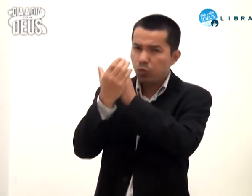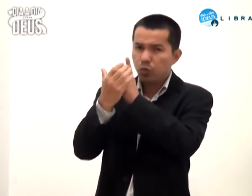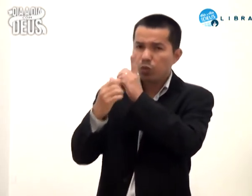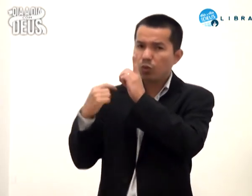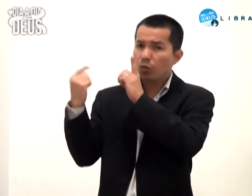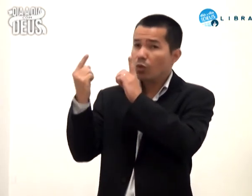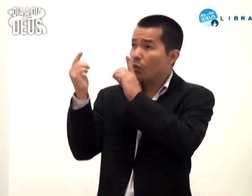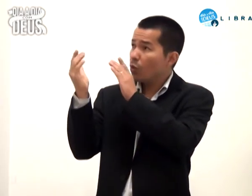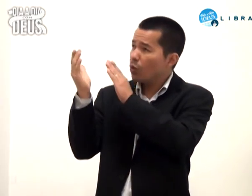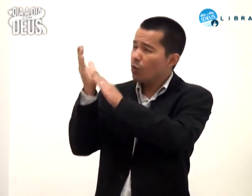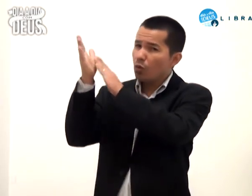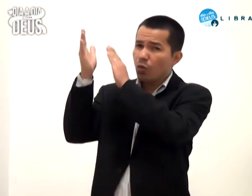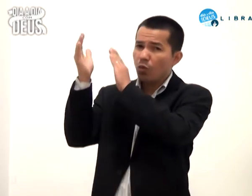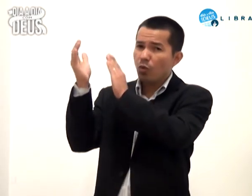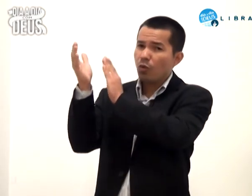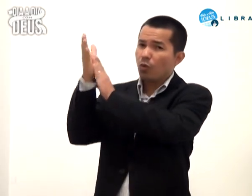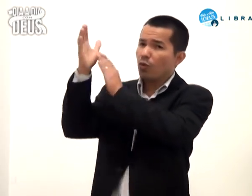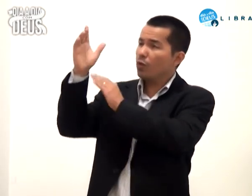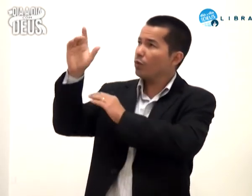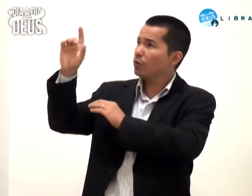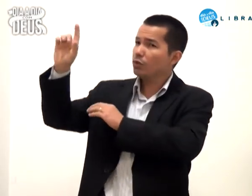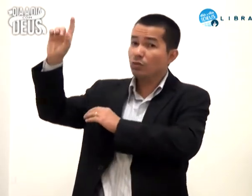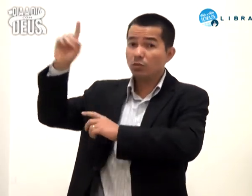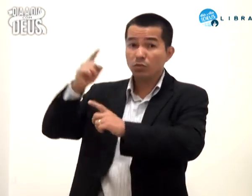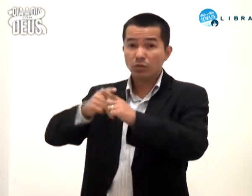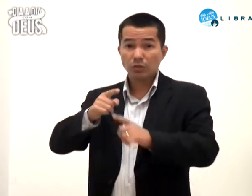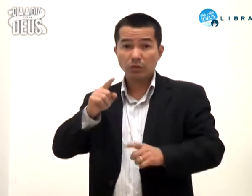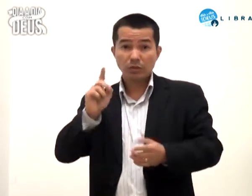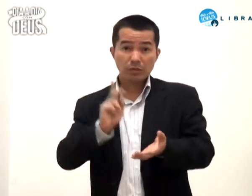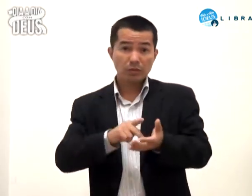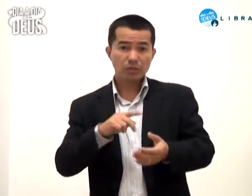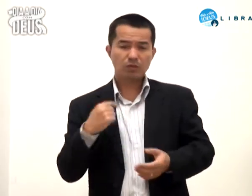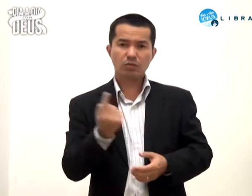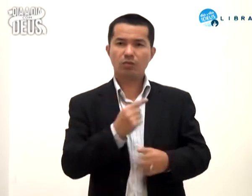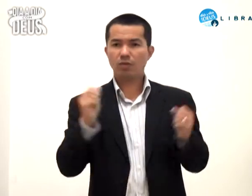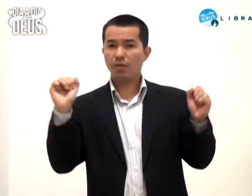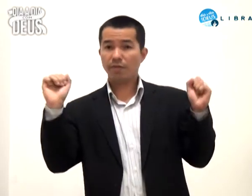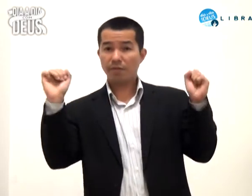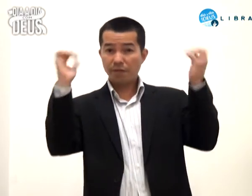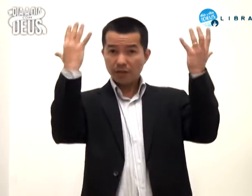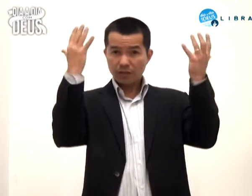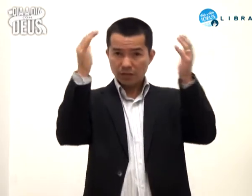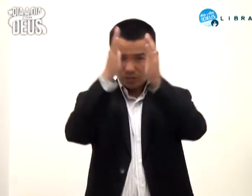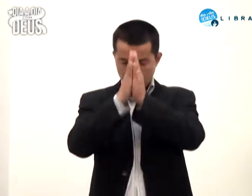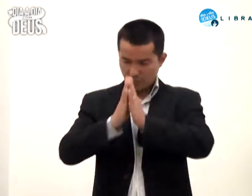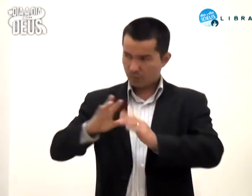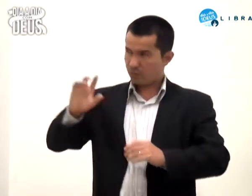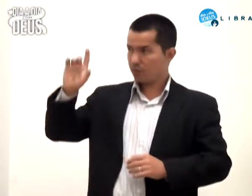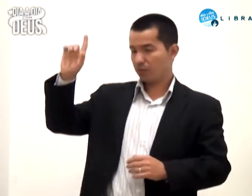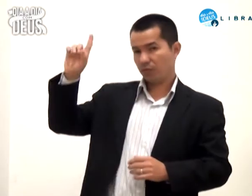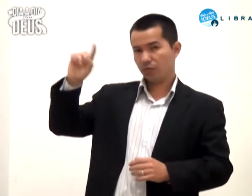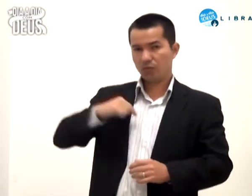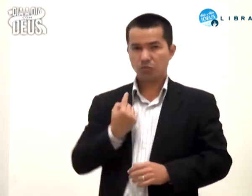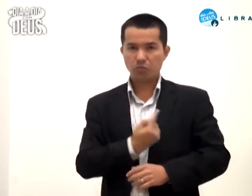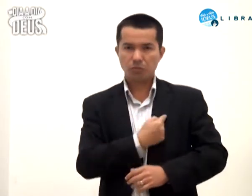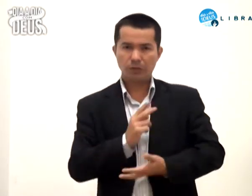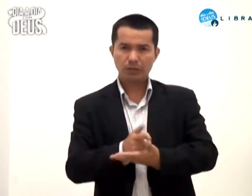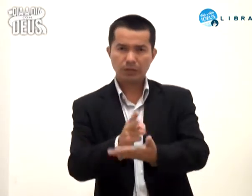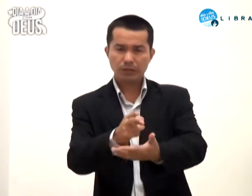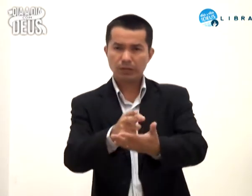que prestamos ao Senhor, é uma festa de adoração ao Senhor. E quando a gente percorre a Bíblia, a gente